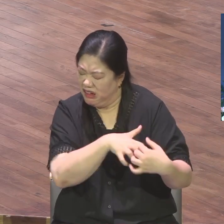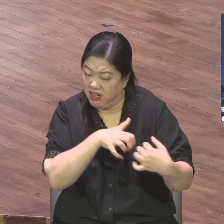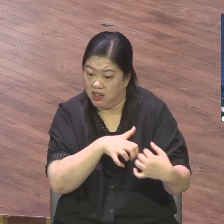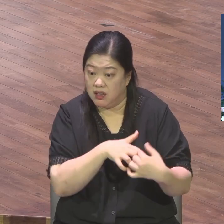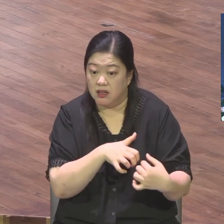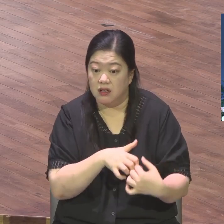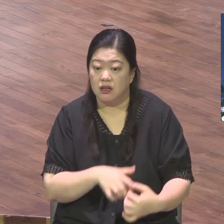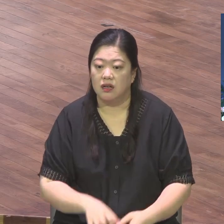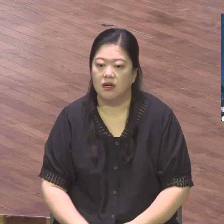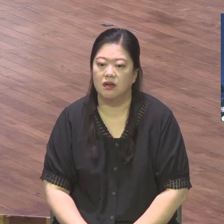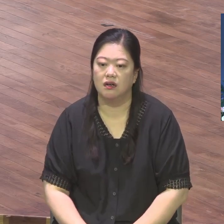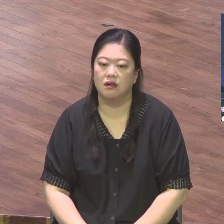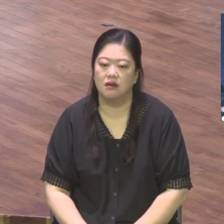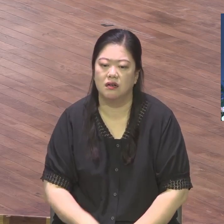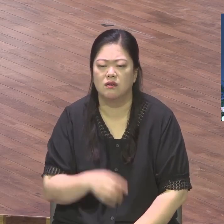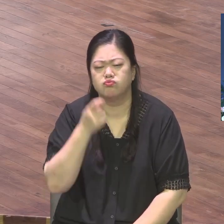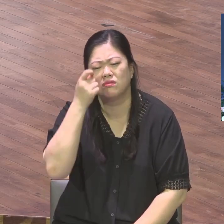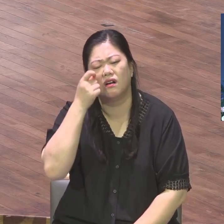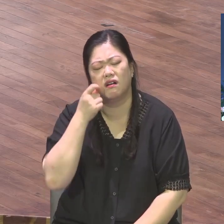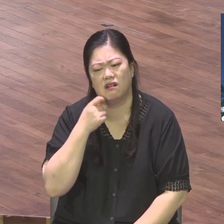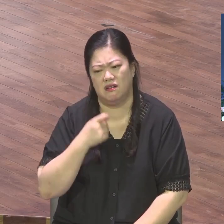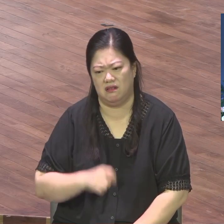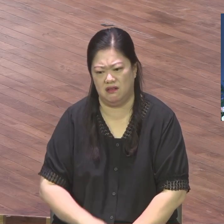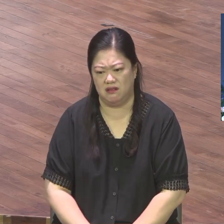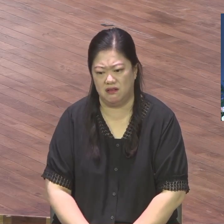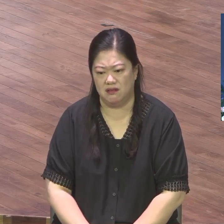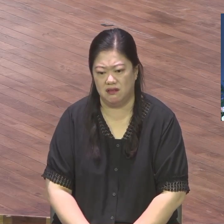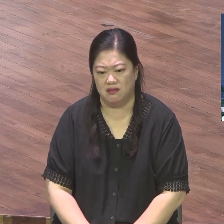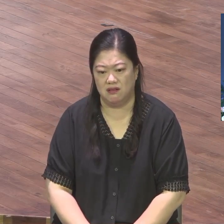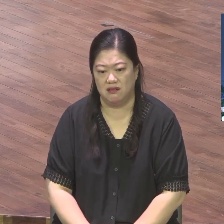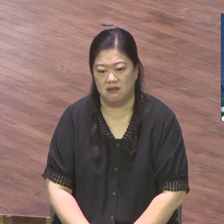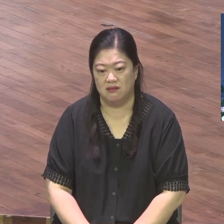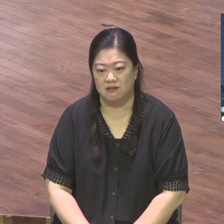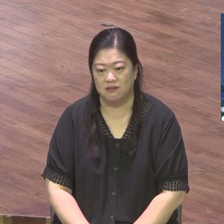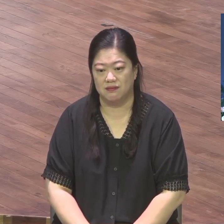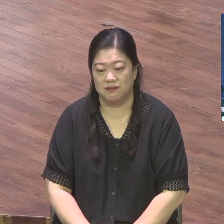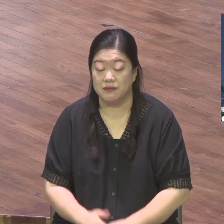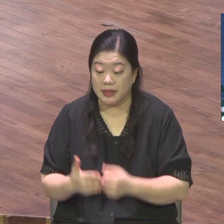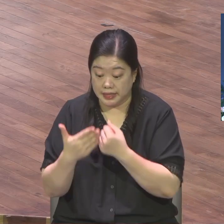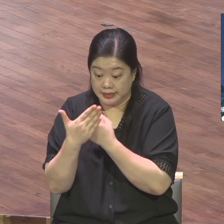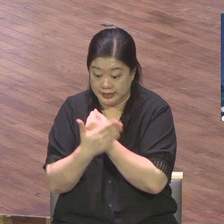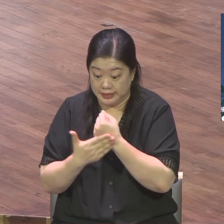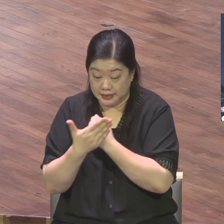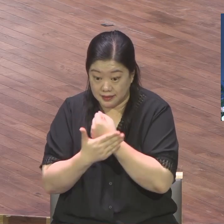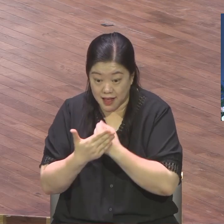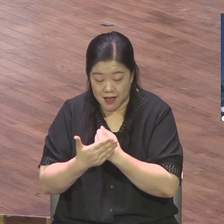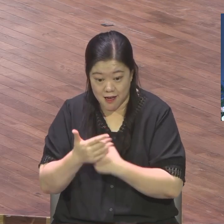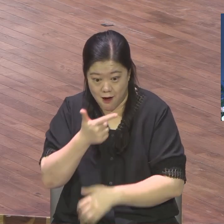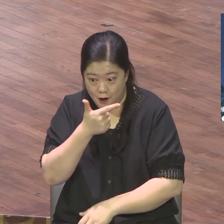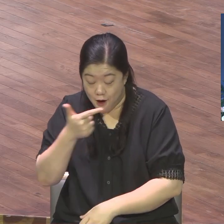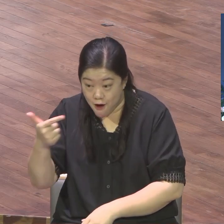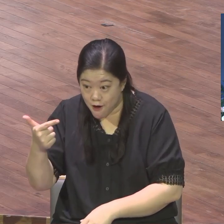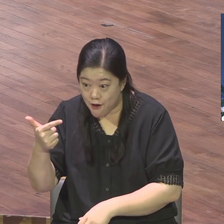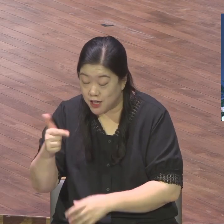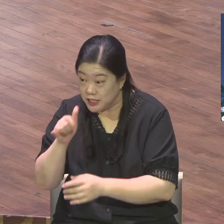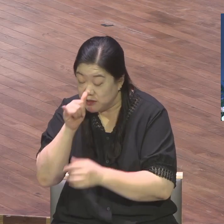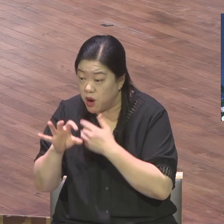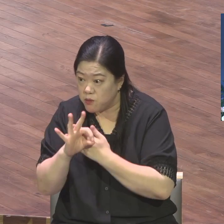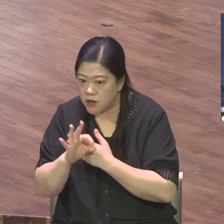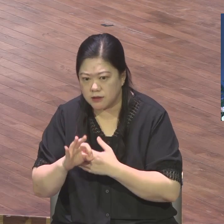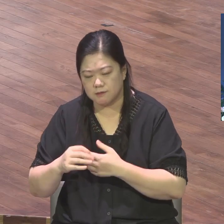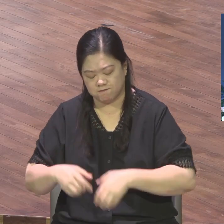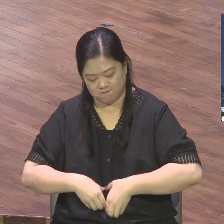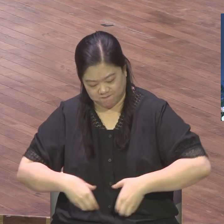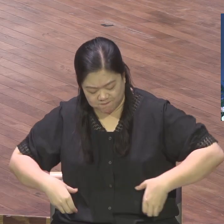은혜를 못 받으면요 문제 사건에 답이 없어가지고 계속 방황합니다.